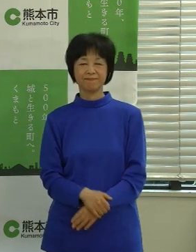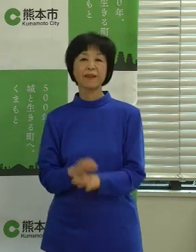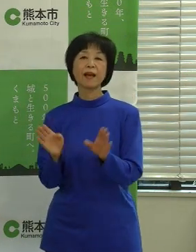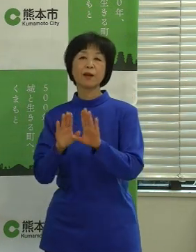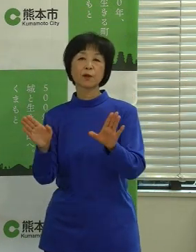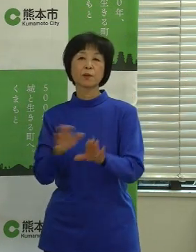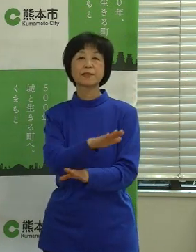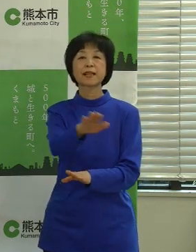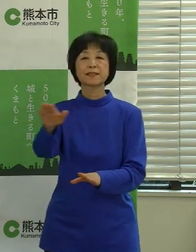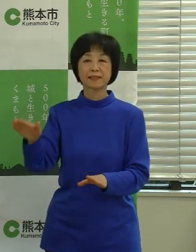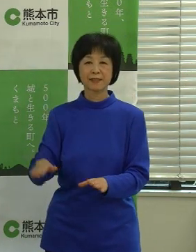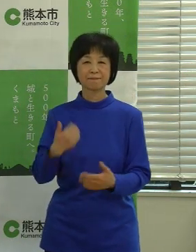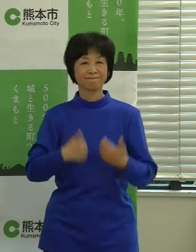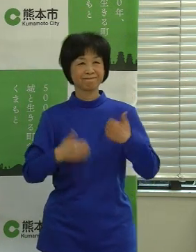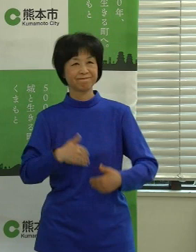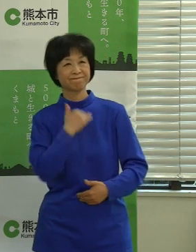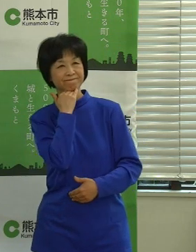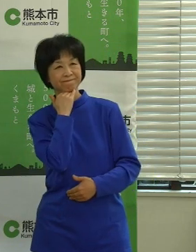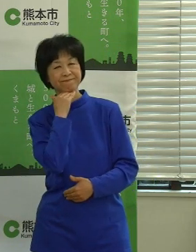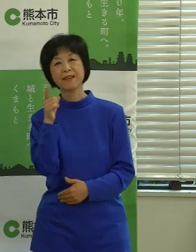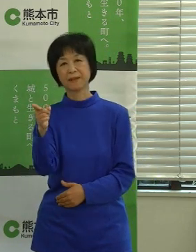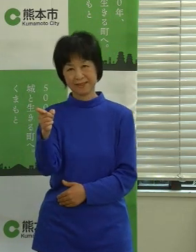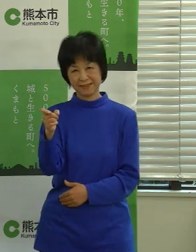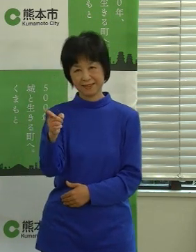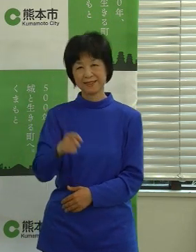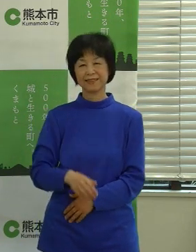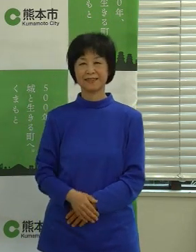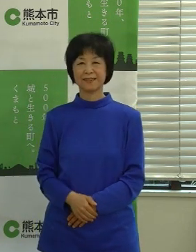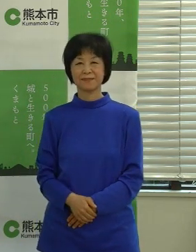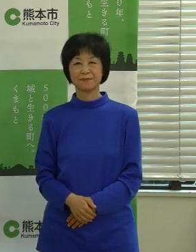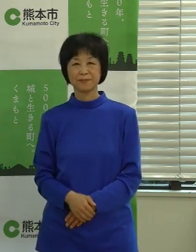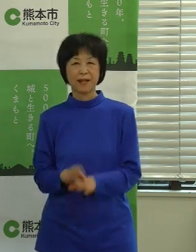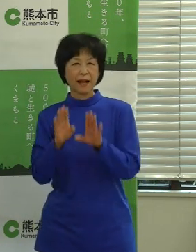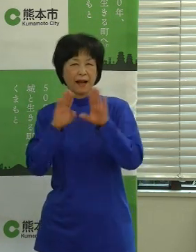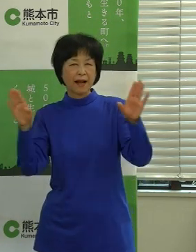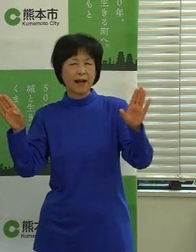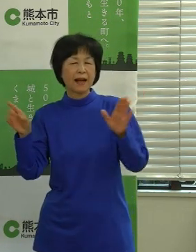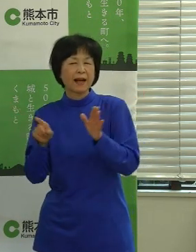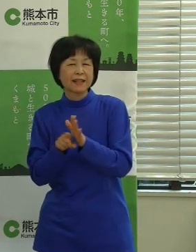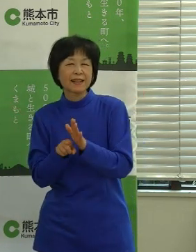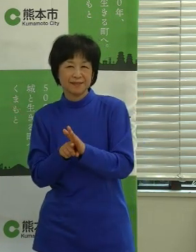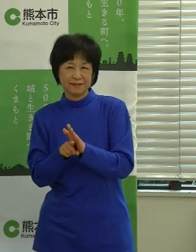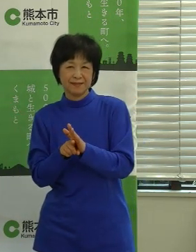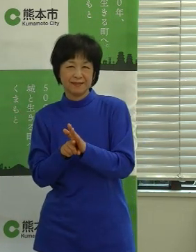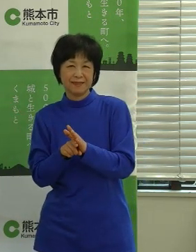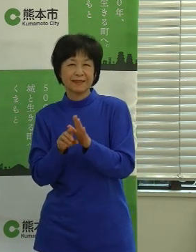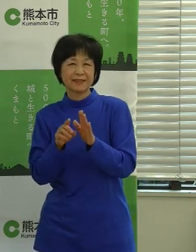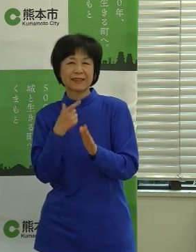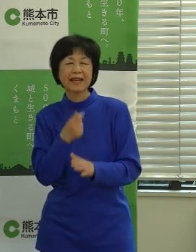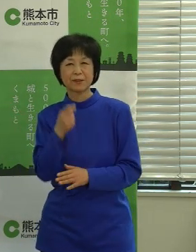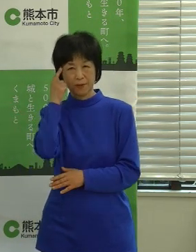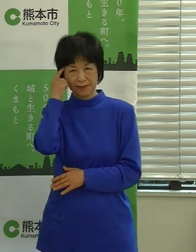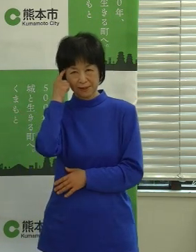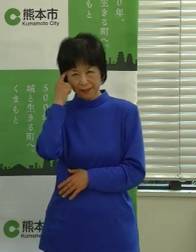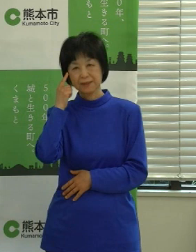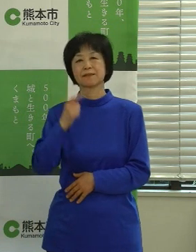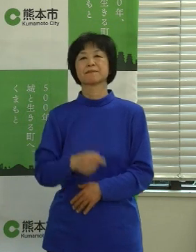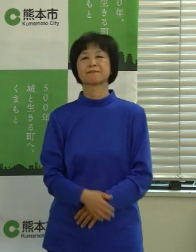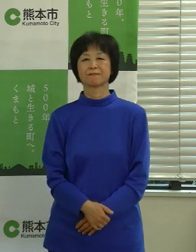常にね楽しみにされているので、早く開けたいなという思いは持っているところです。それ